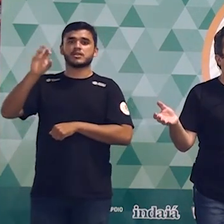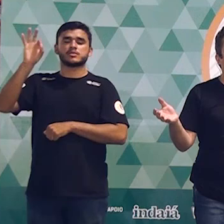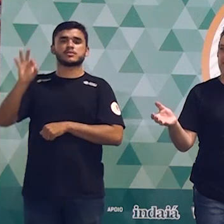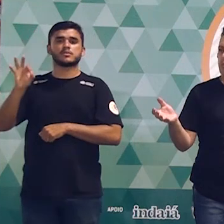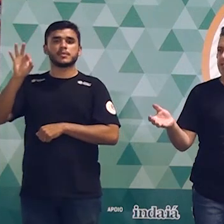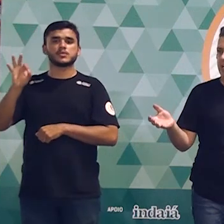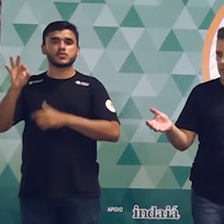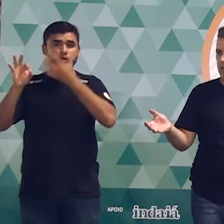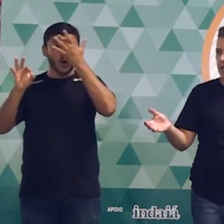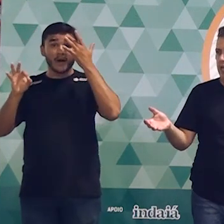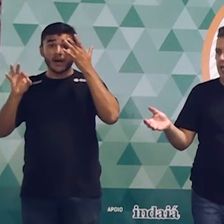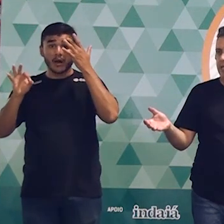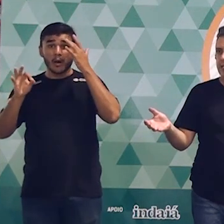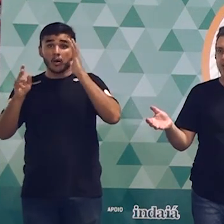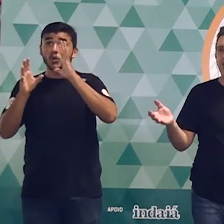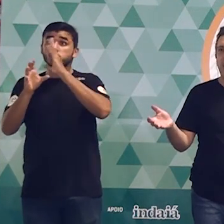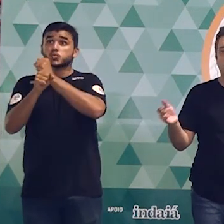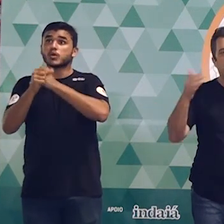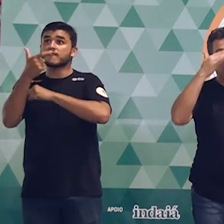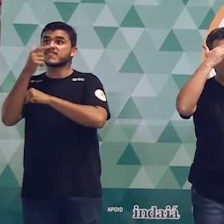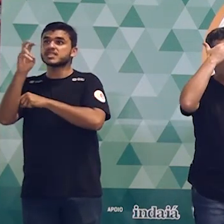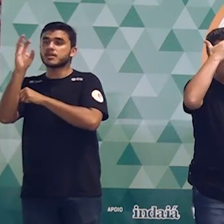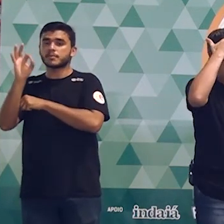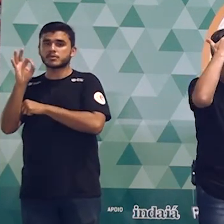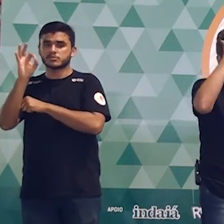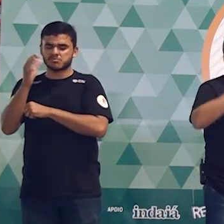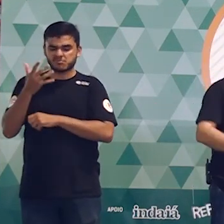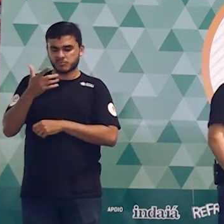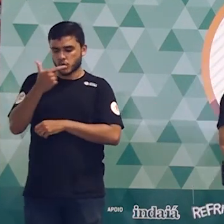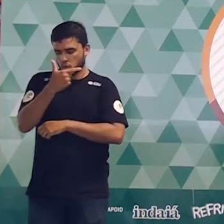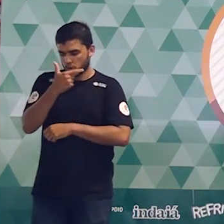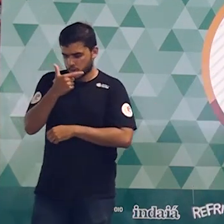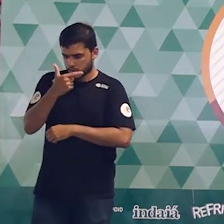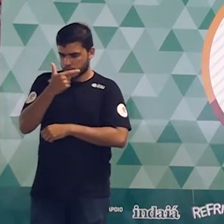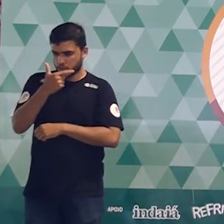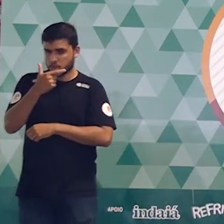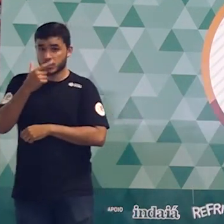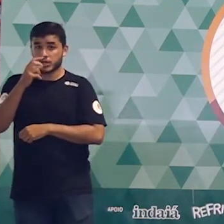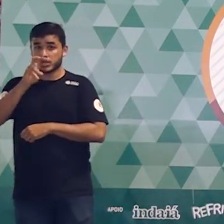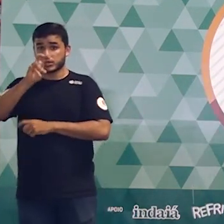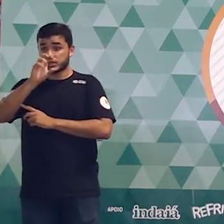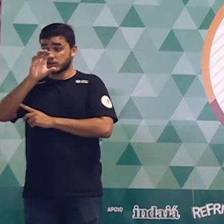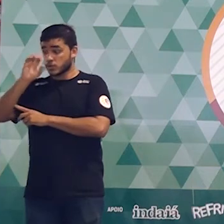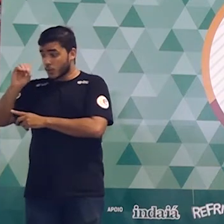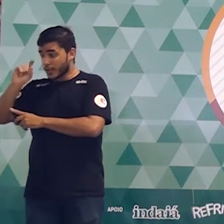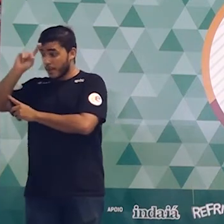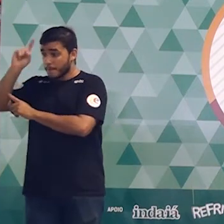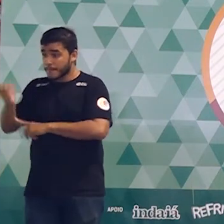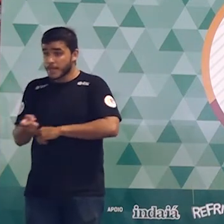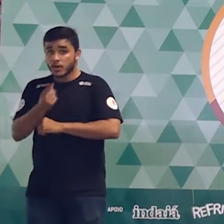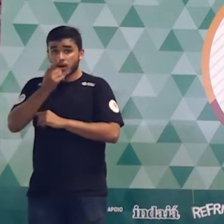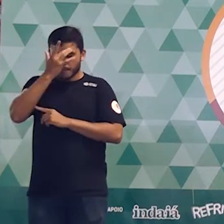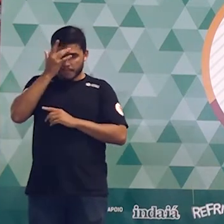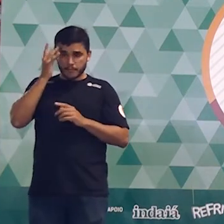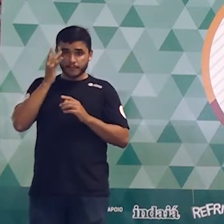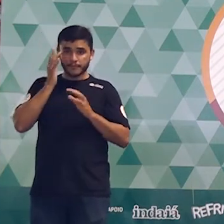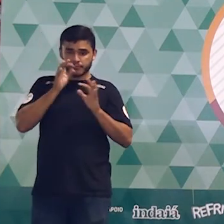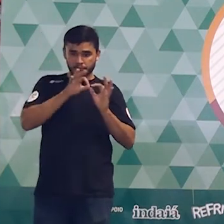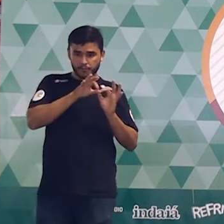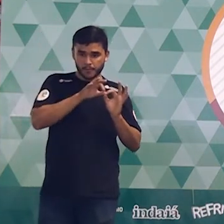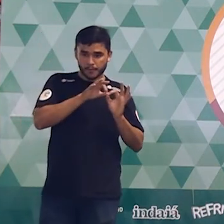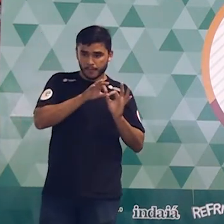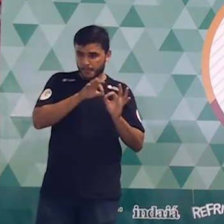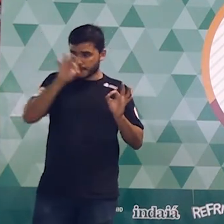25% da população brasileira. Se a gente arredondar para 200 milhões, são 50 milhões de brasileiros em